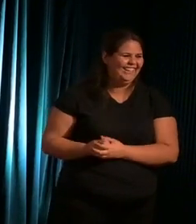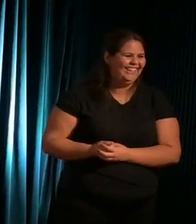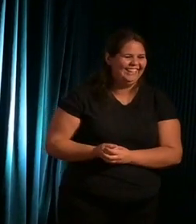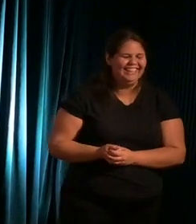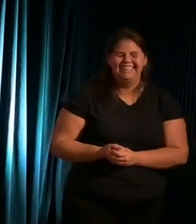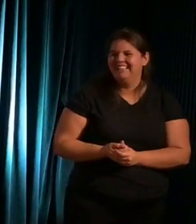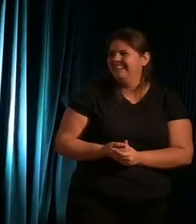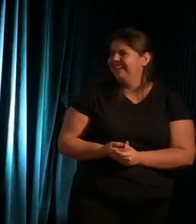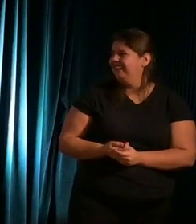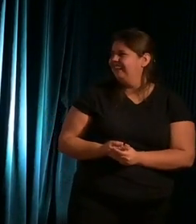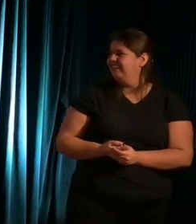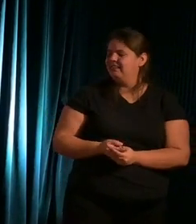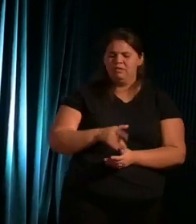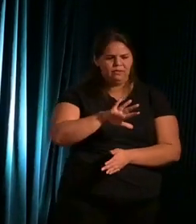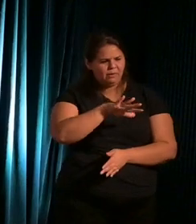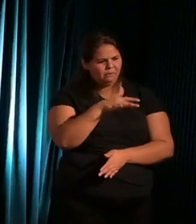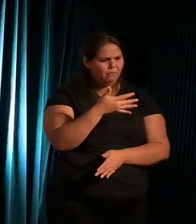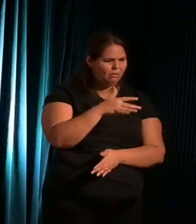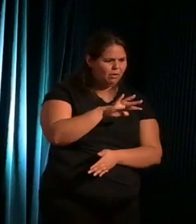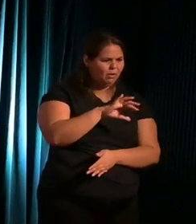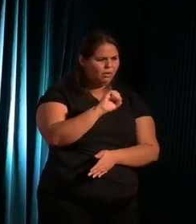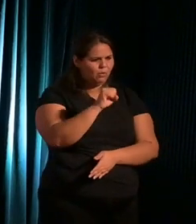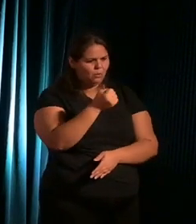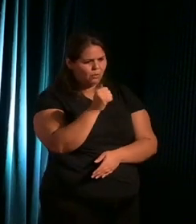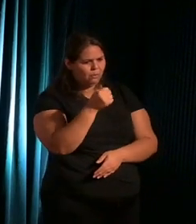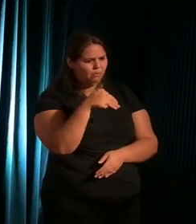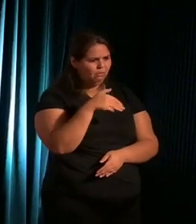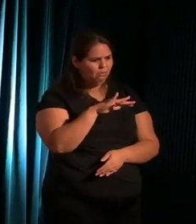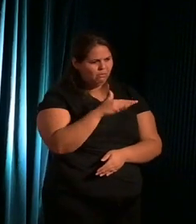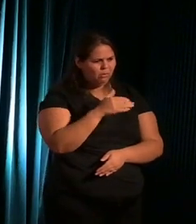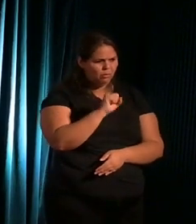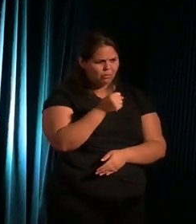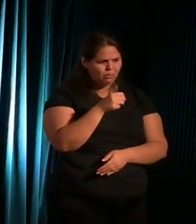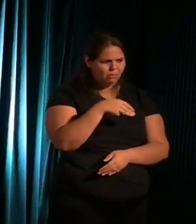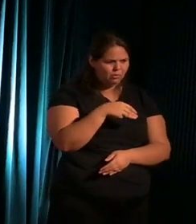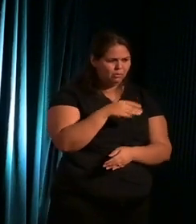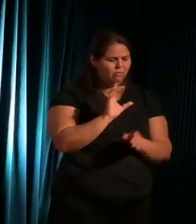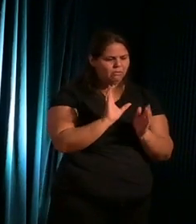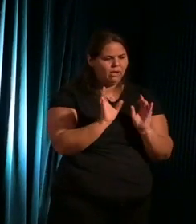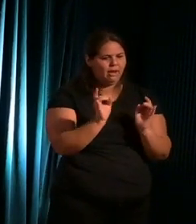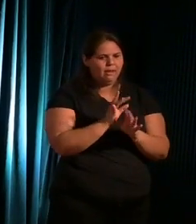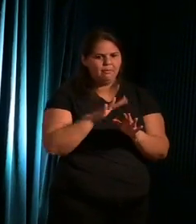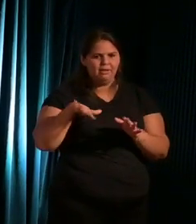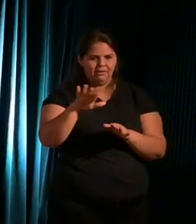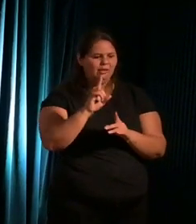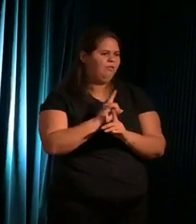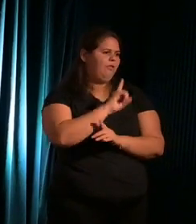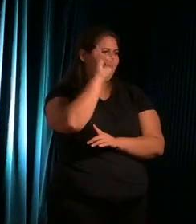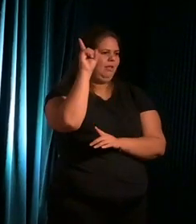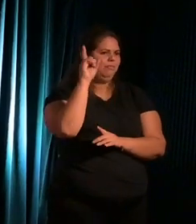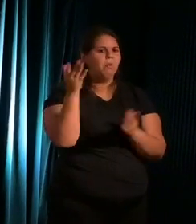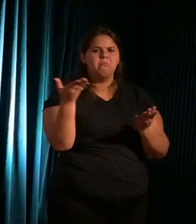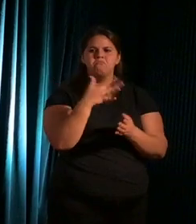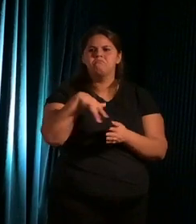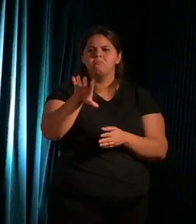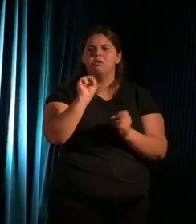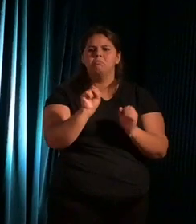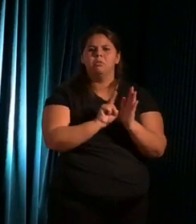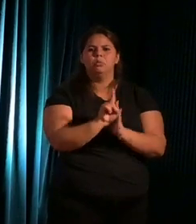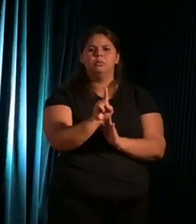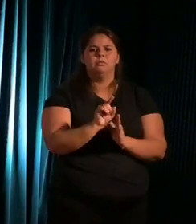fotografou. Faltam uns 8 minutinhos para terminar essa sessão, talvez um pouco mais. Então, a gente pode fazer perguntas?